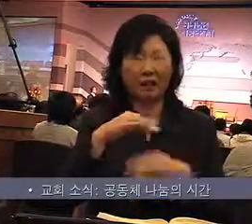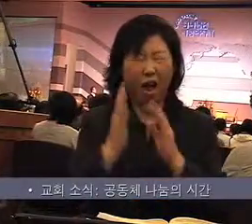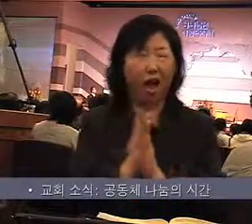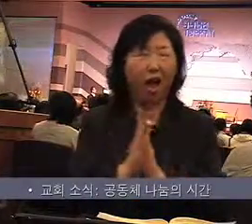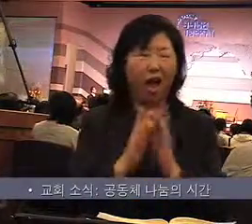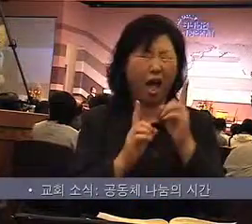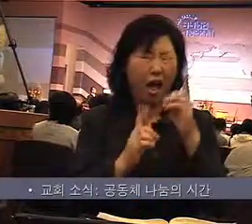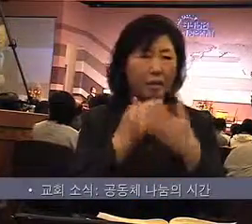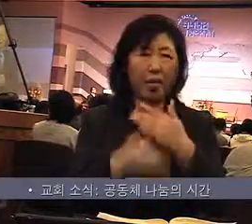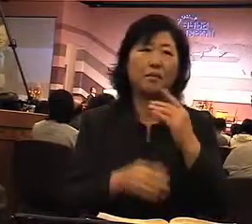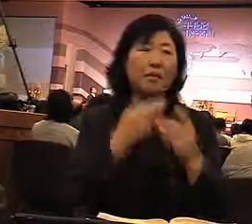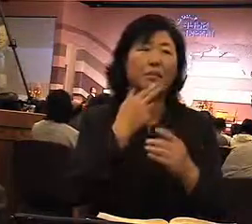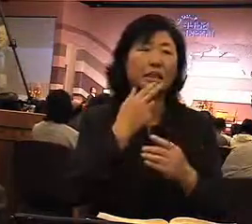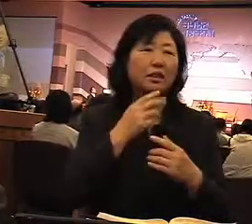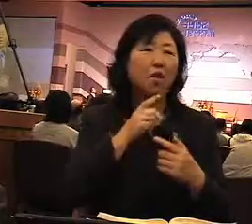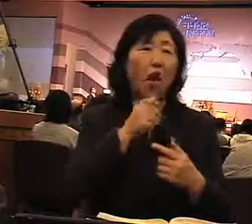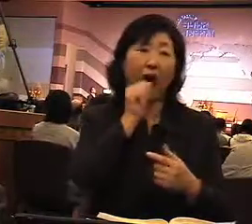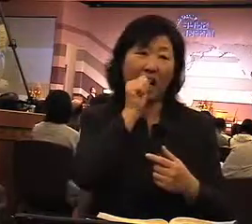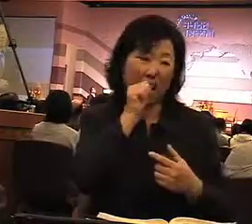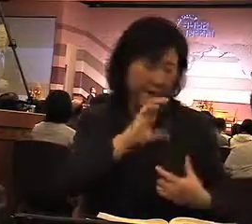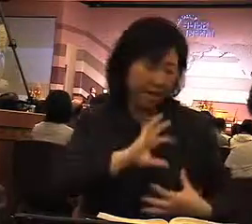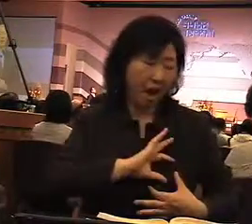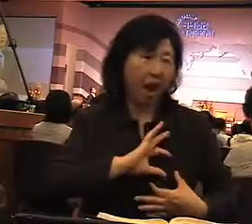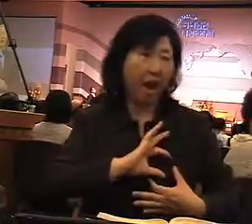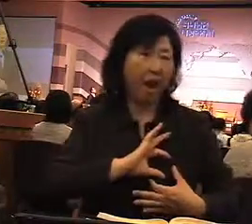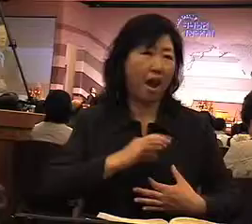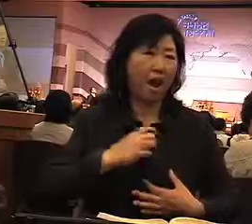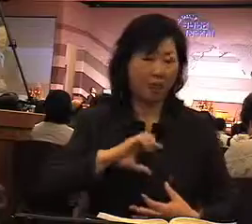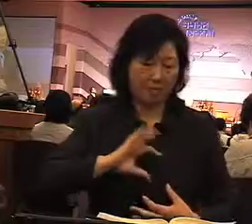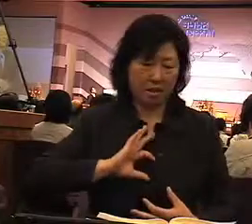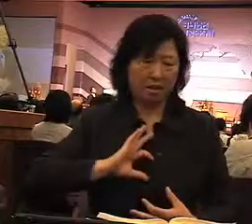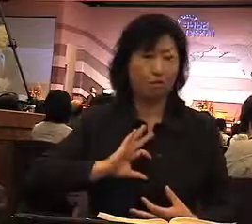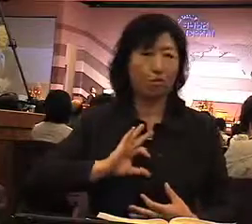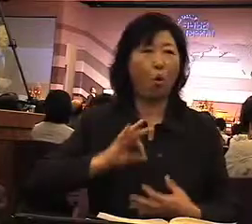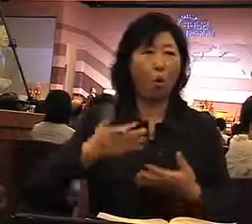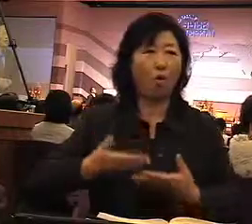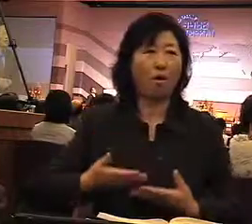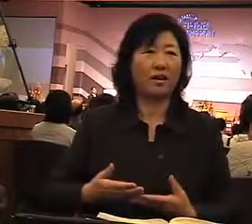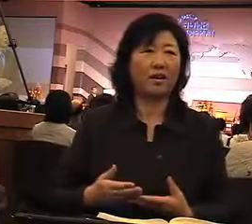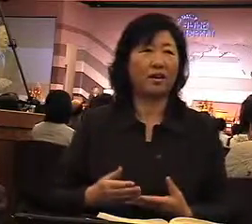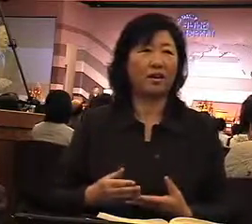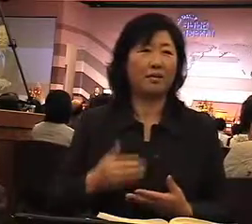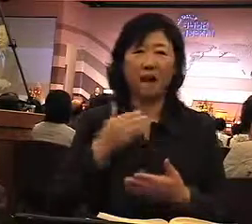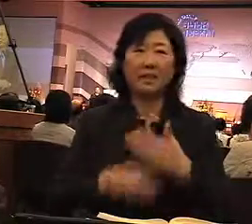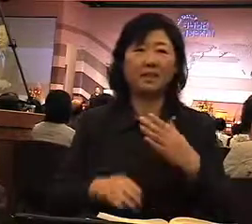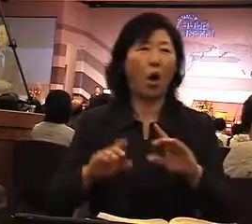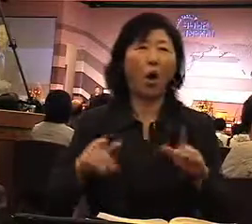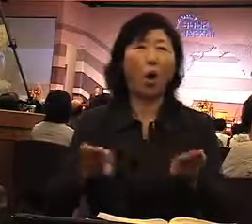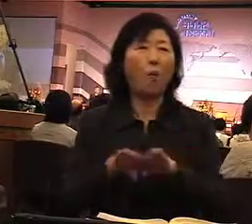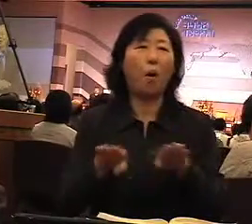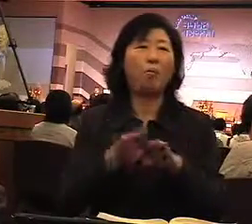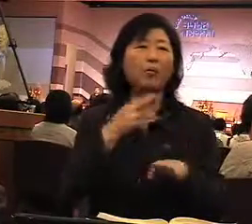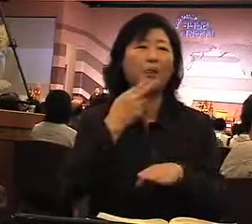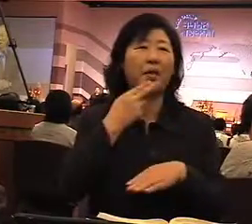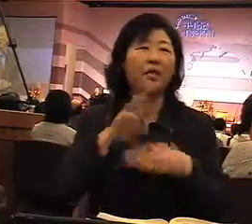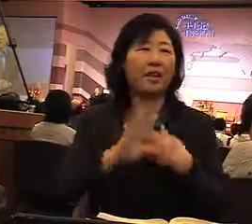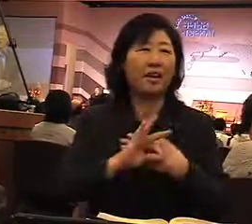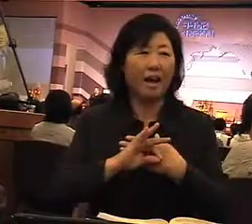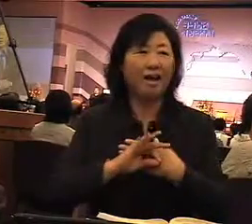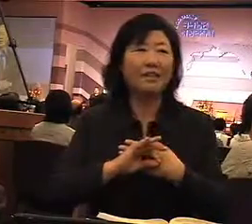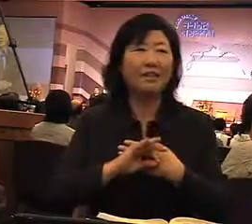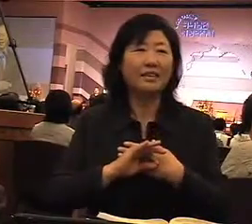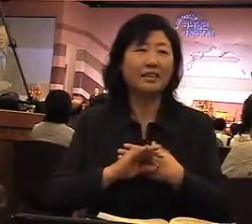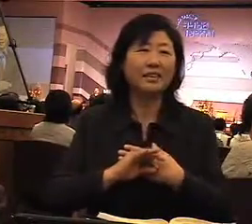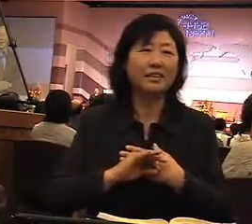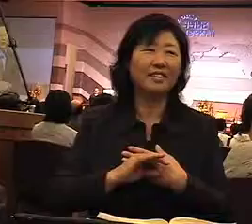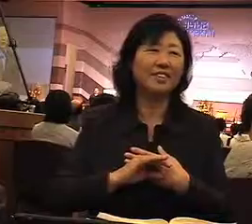내일부터 시작되는 제17차 연말 특별 새벽기도 여러분아 준비하시고 있죠? 오늘부터 일찍